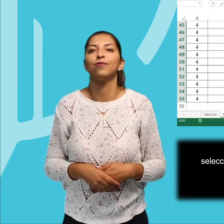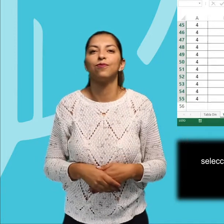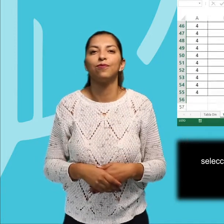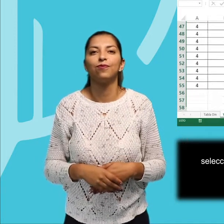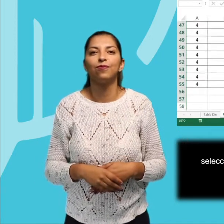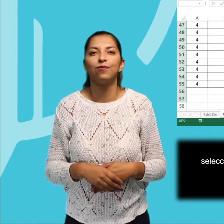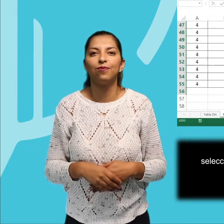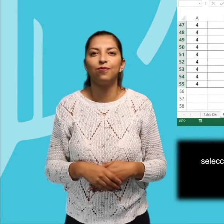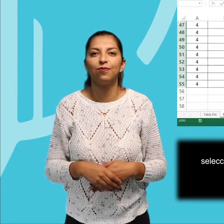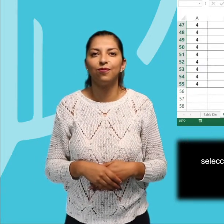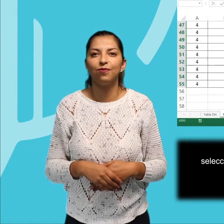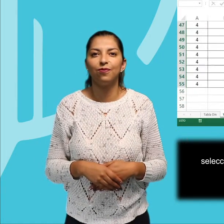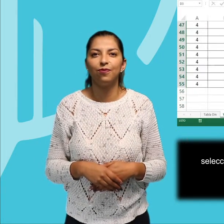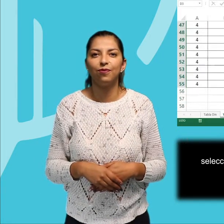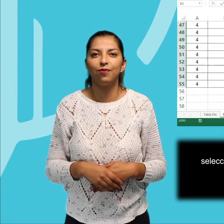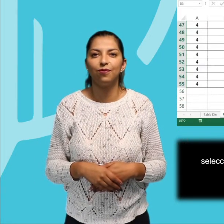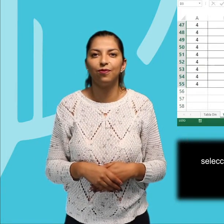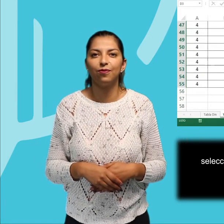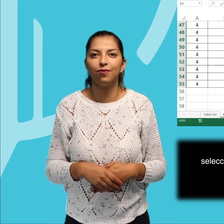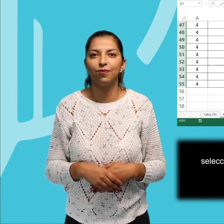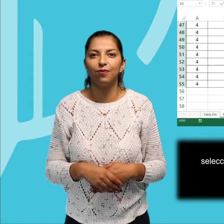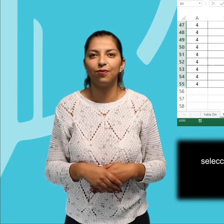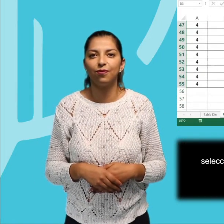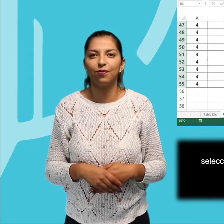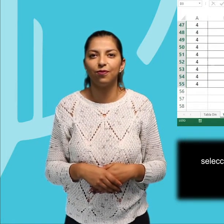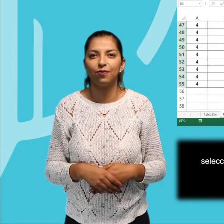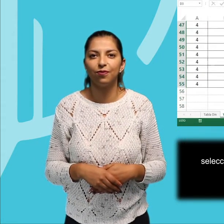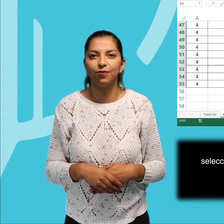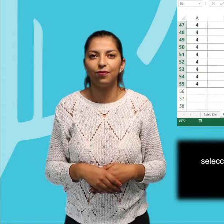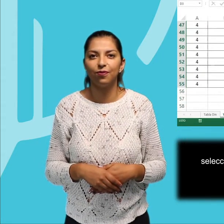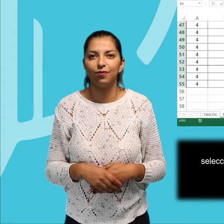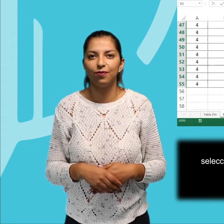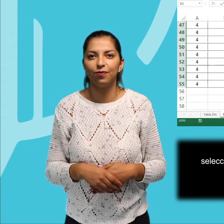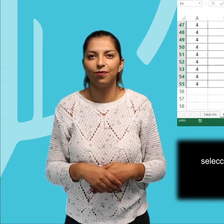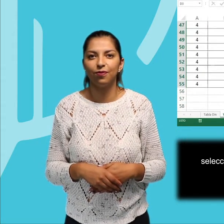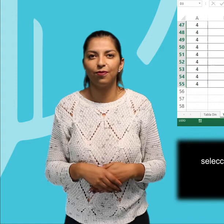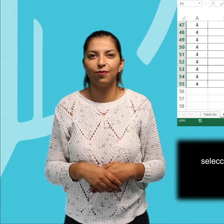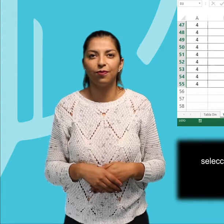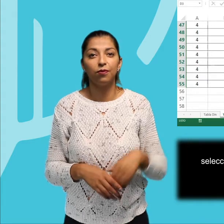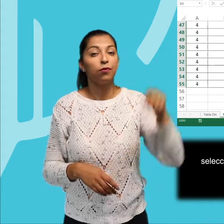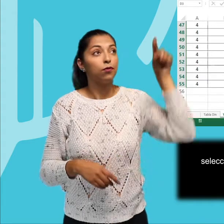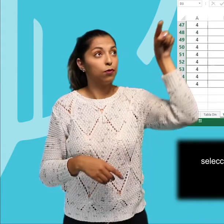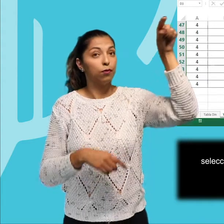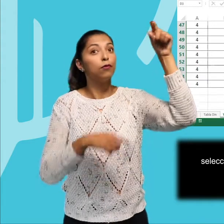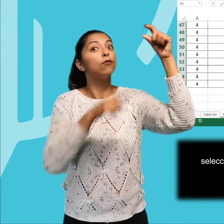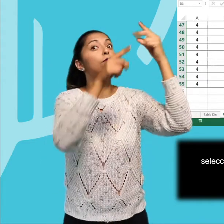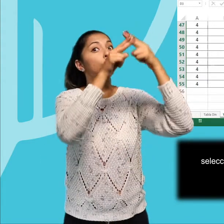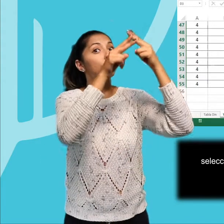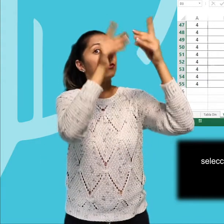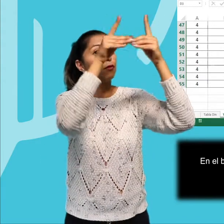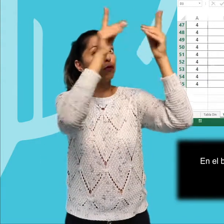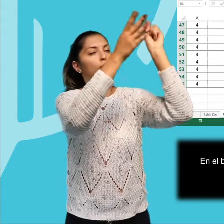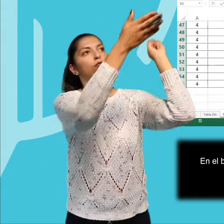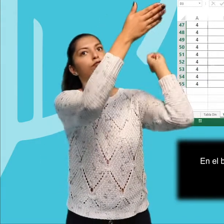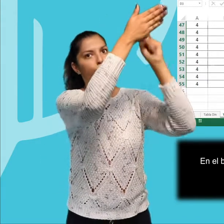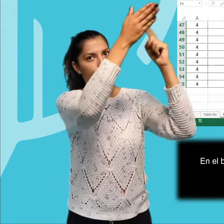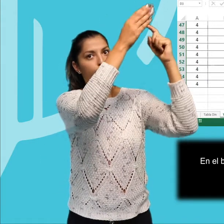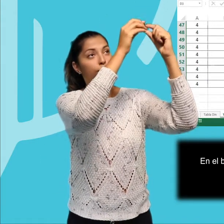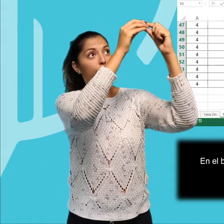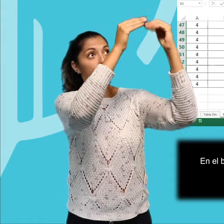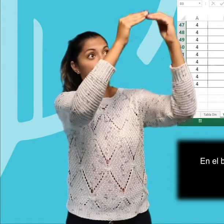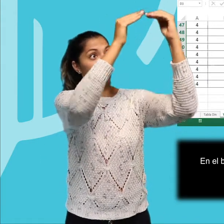Seleccionamos todas las celdas. Luego hacemos clic en el menú datos. En el